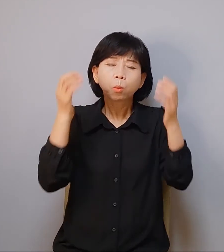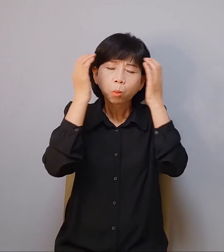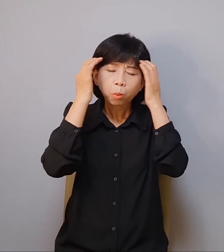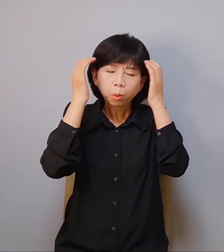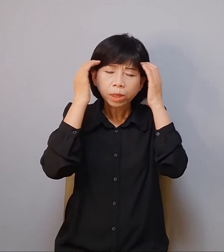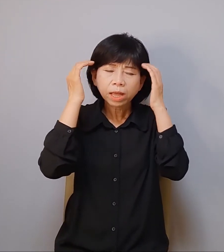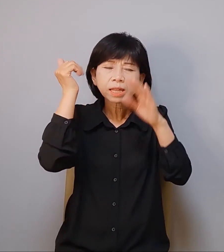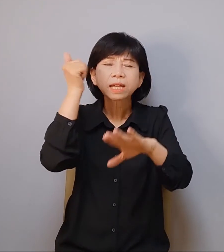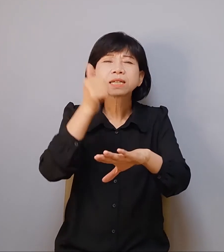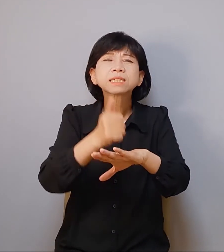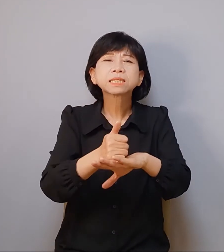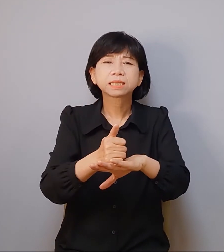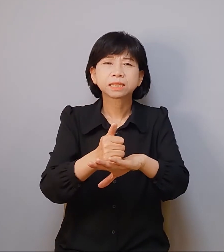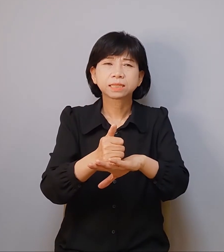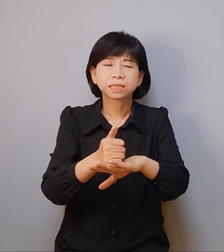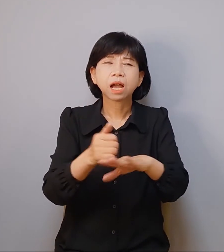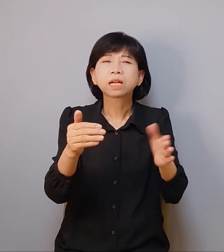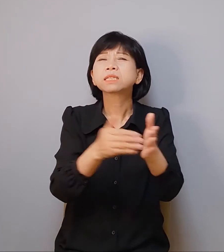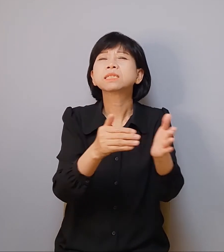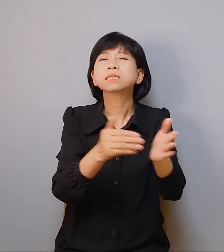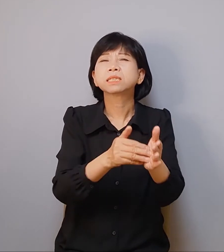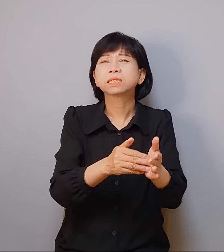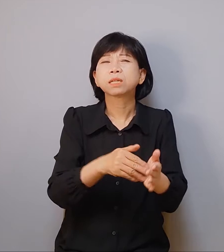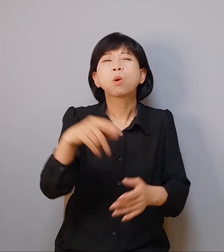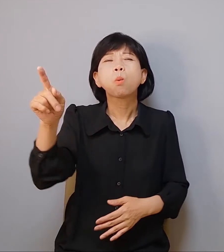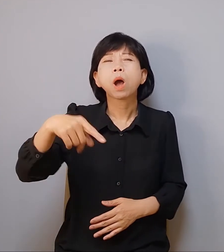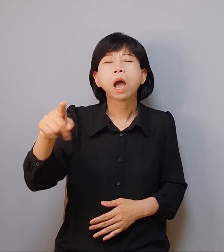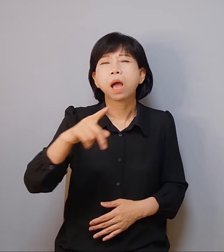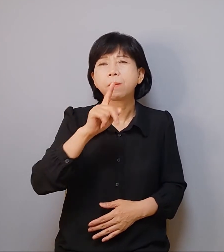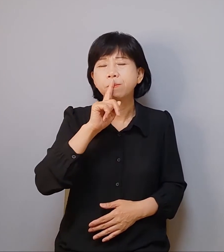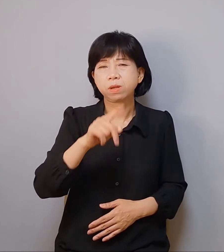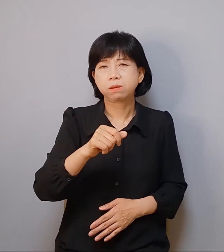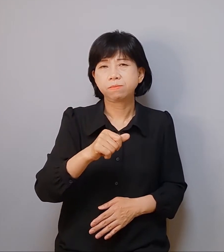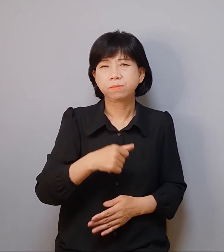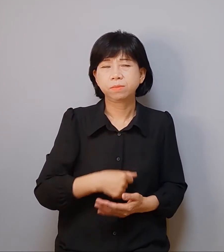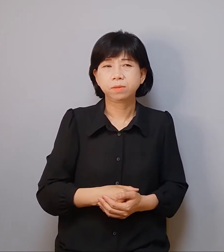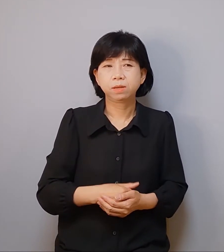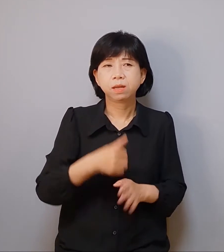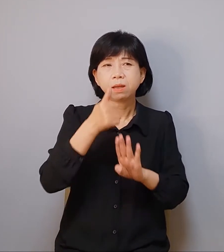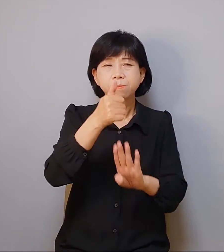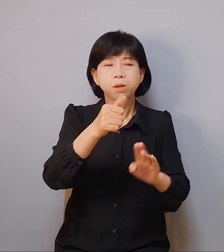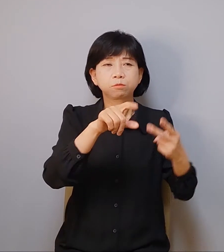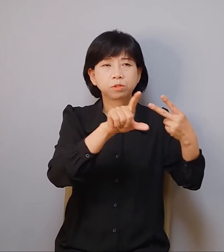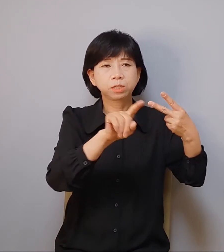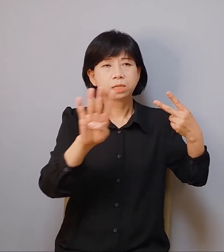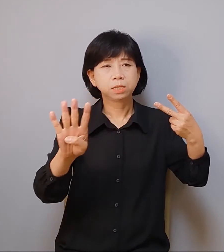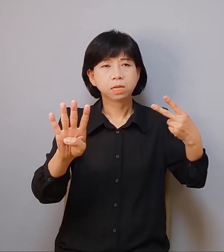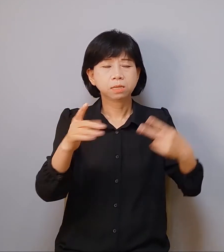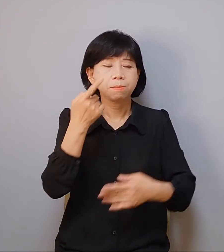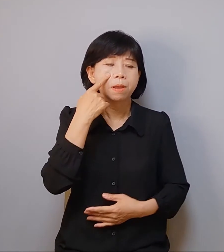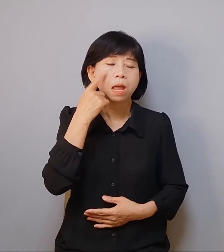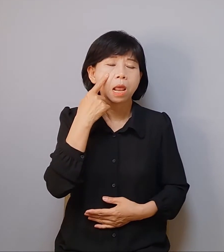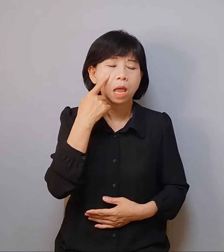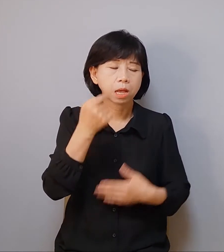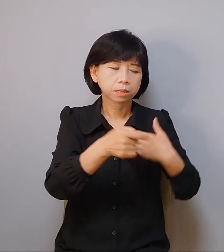4절 보겠습니다. 4절은 같이 한번 읽어 주십시오. 보라, 그의 마음은 교만하며 그 속에서 정직하지